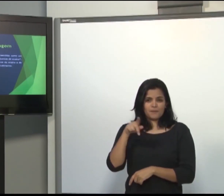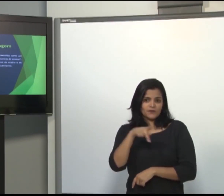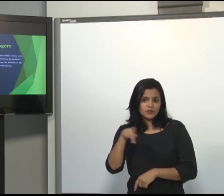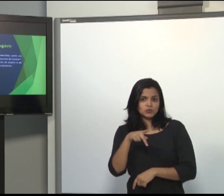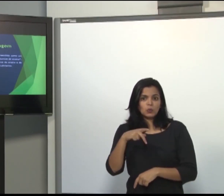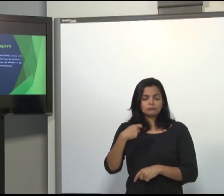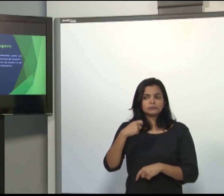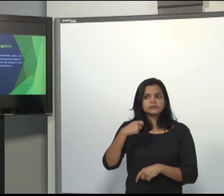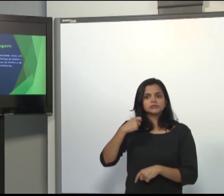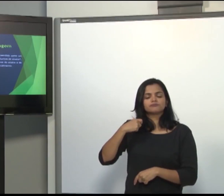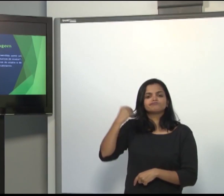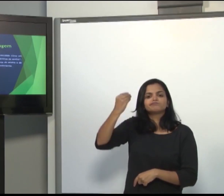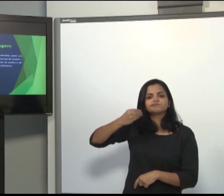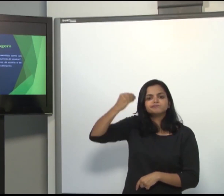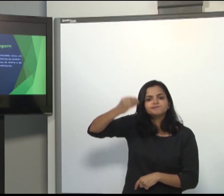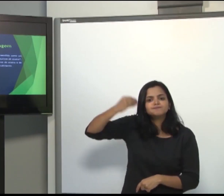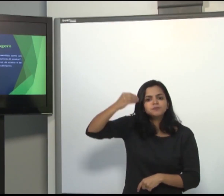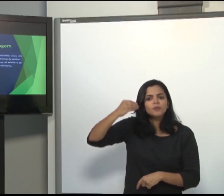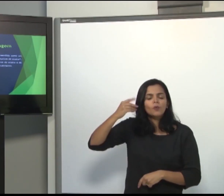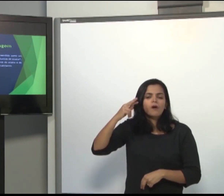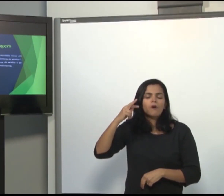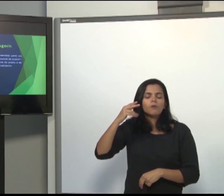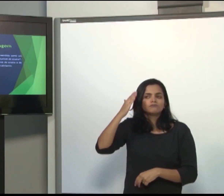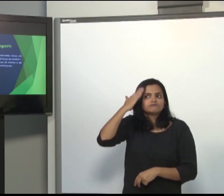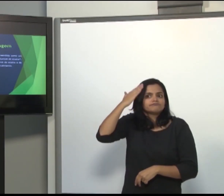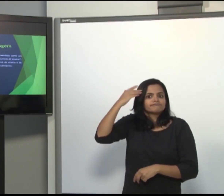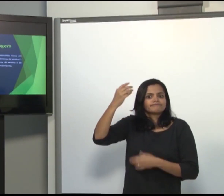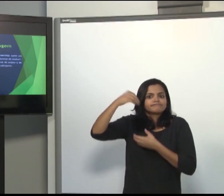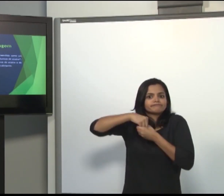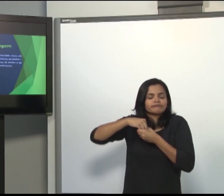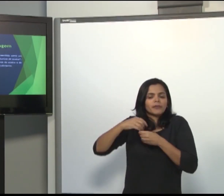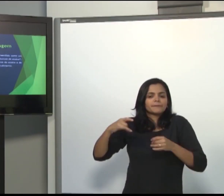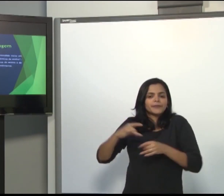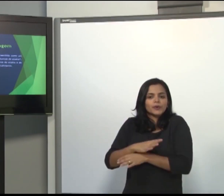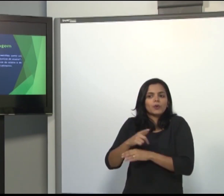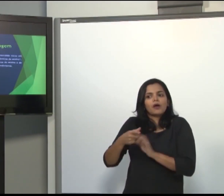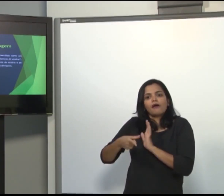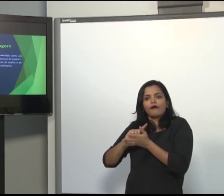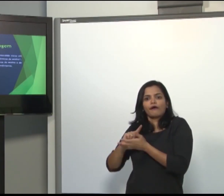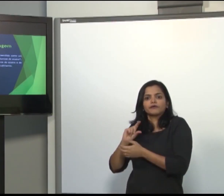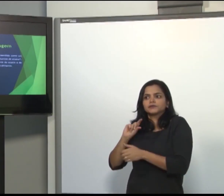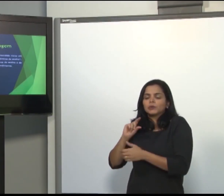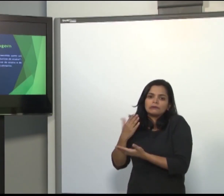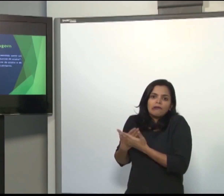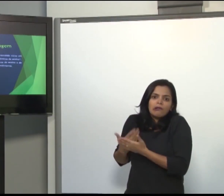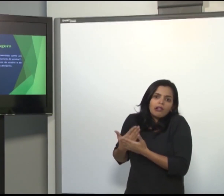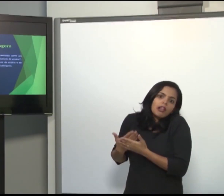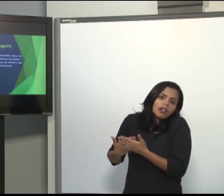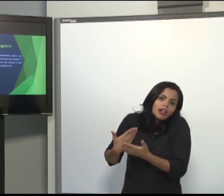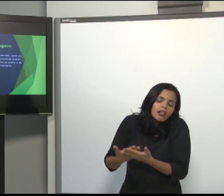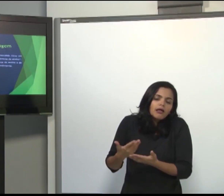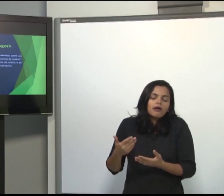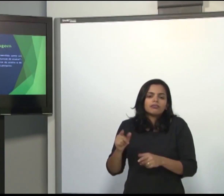uma experiência, tenho conhecimentos anteriormente adquiridos através de estudos que irão